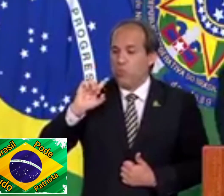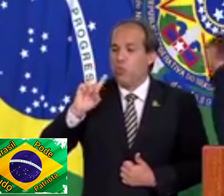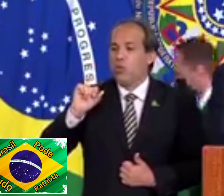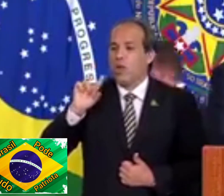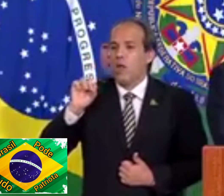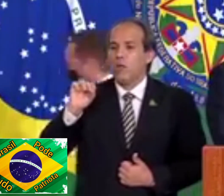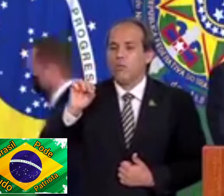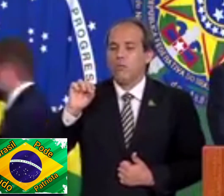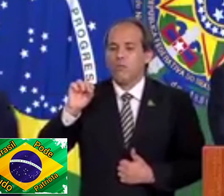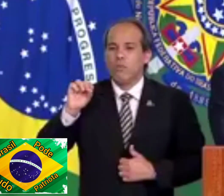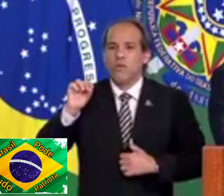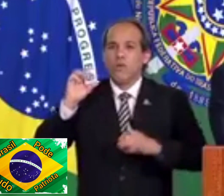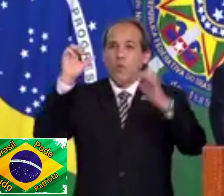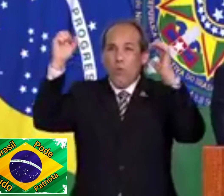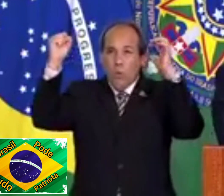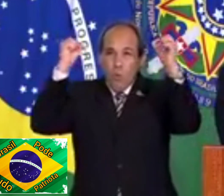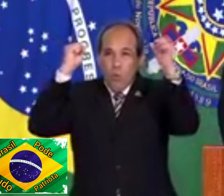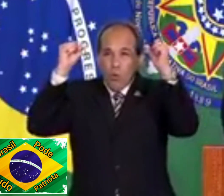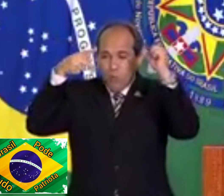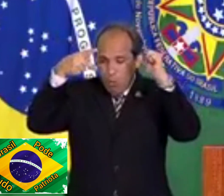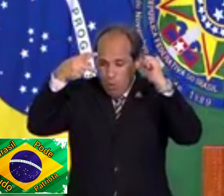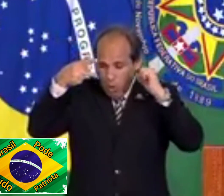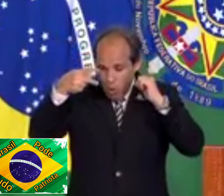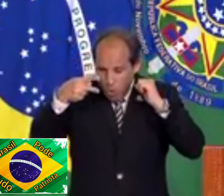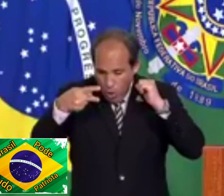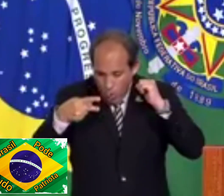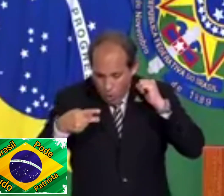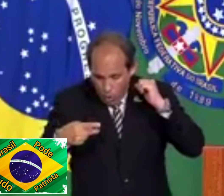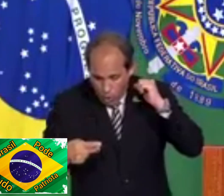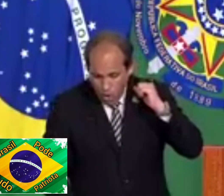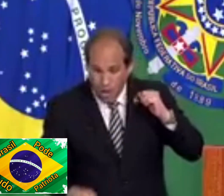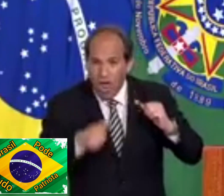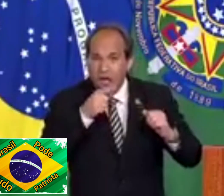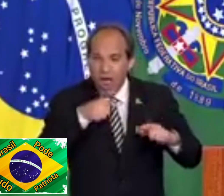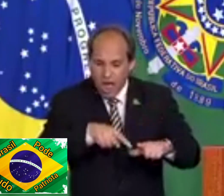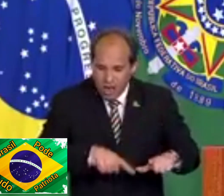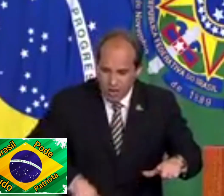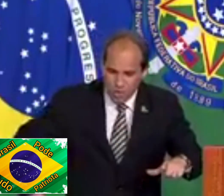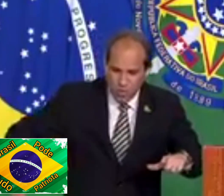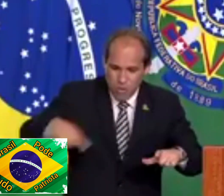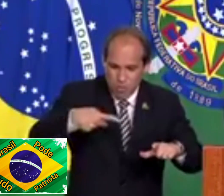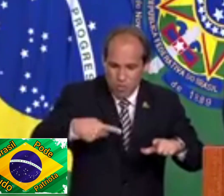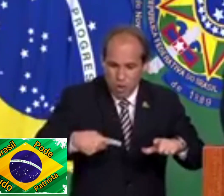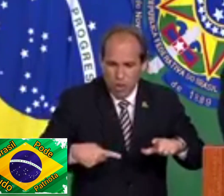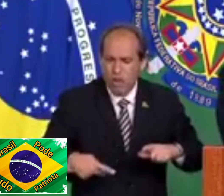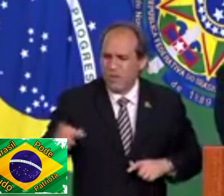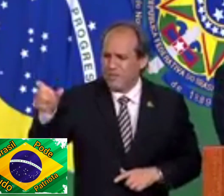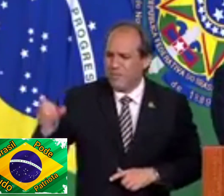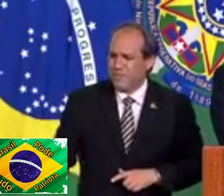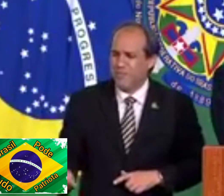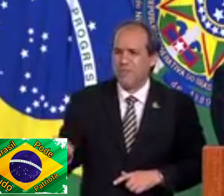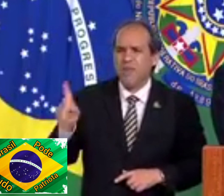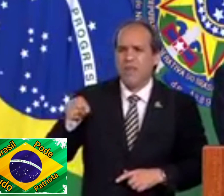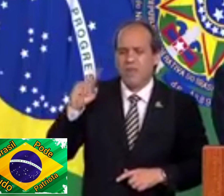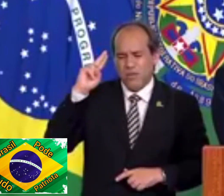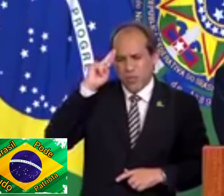de umas cordas, falsa baiana, dentro de uma lagoa. O soldado era o soldado